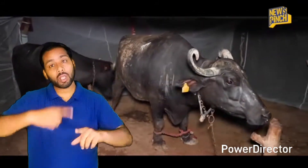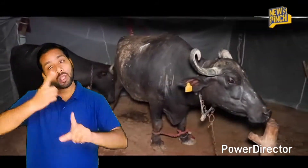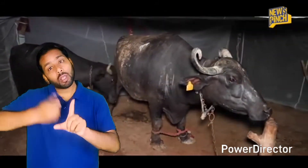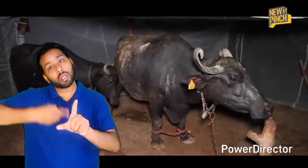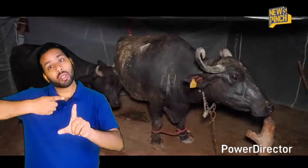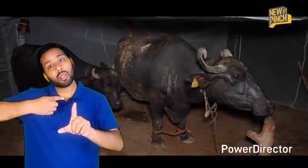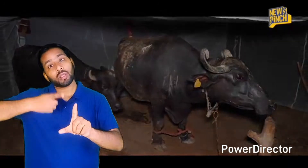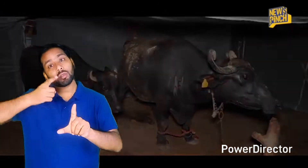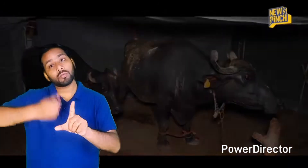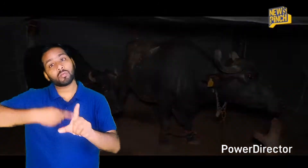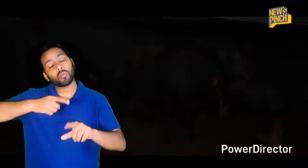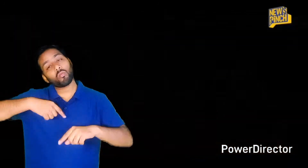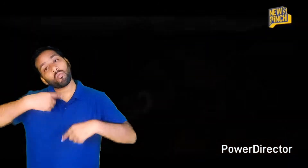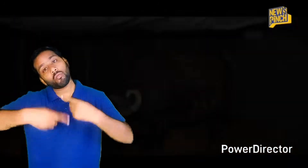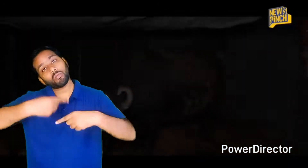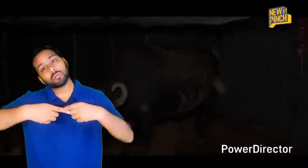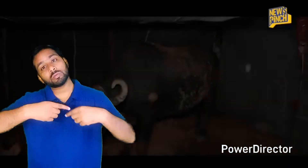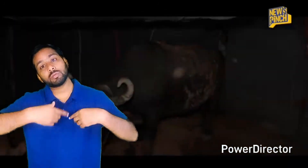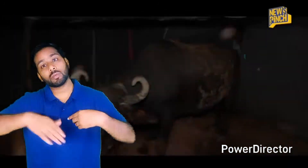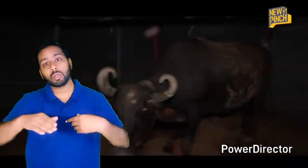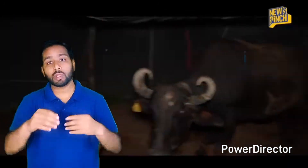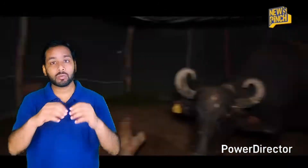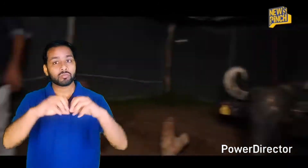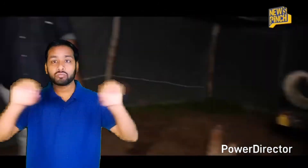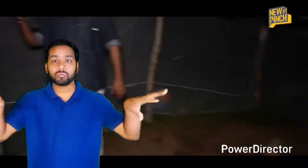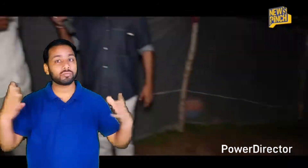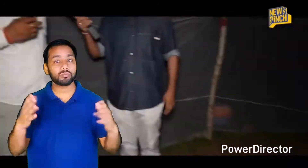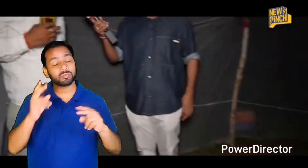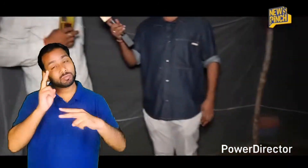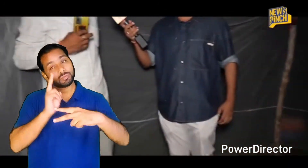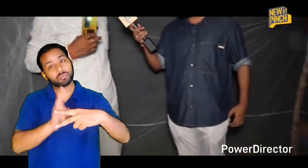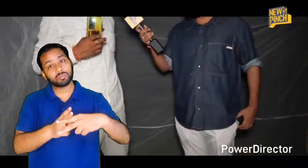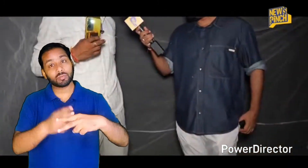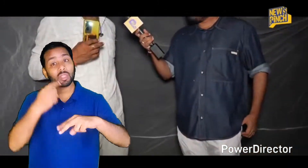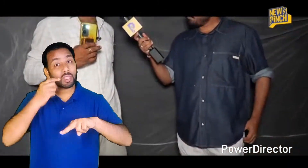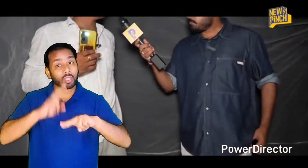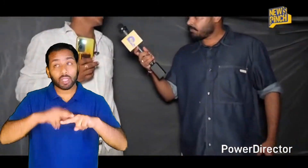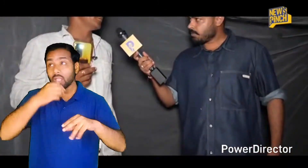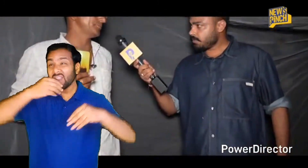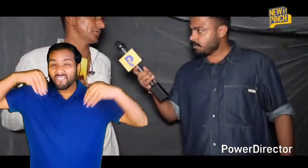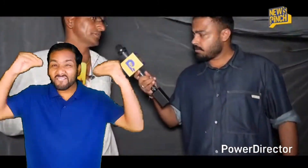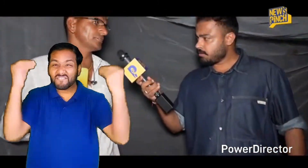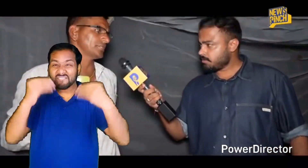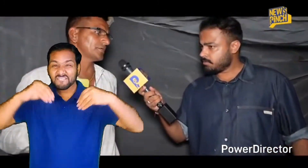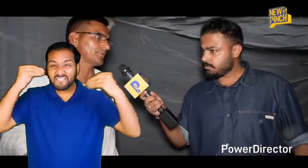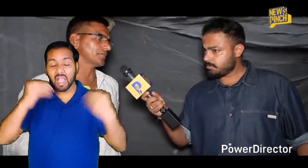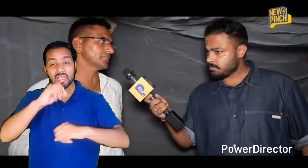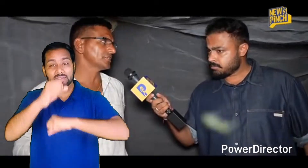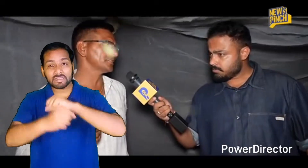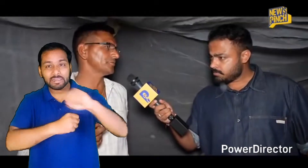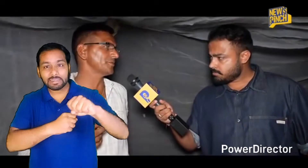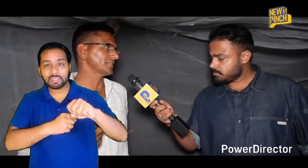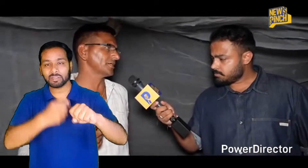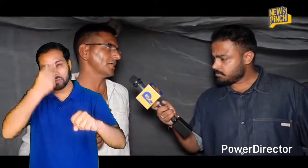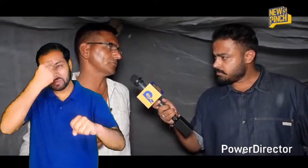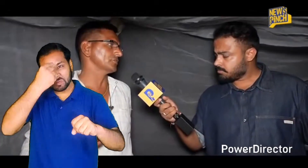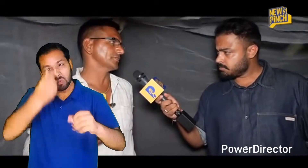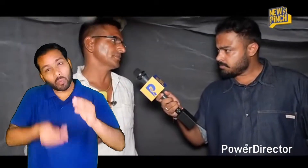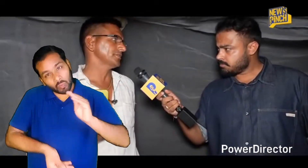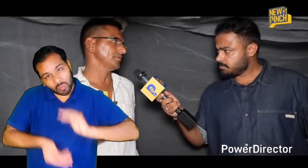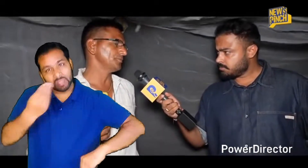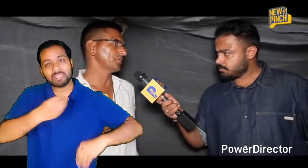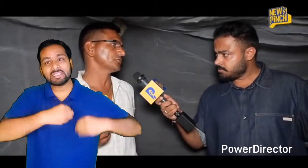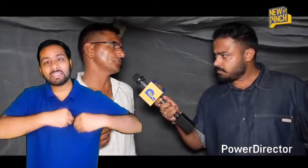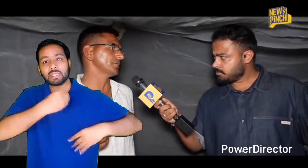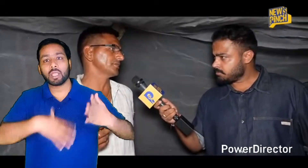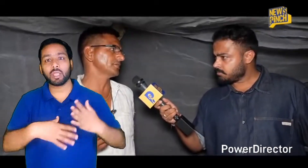इनको आपको ऐसे रखना पड़ता है पूरे 12 महीने? 12 महीने ऐसे रखना पड़ता है। पानी ज़्यादा पानी गिरता है, इससे भी बेहतर हालात हो